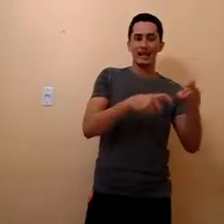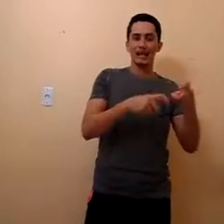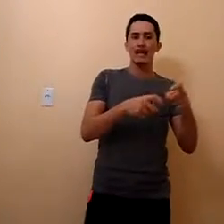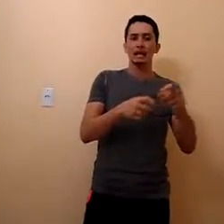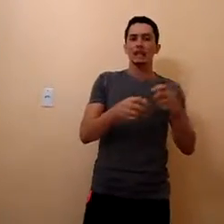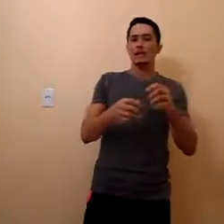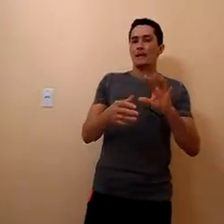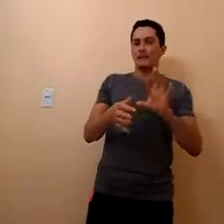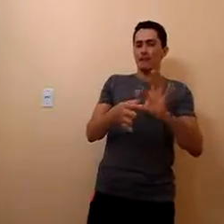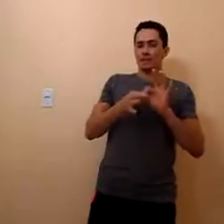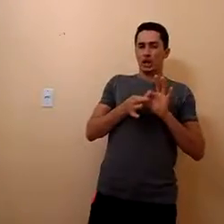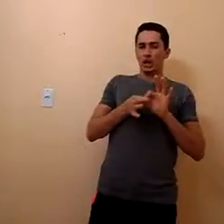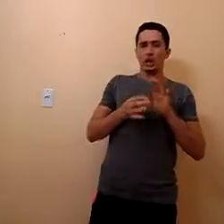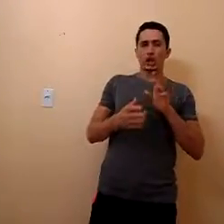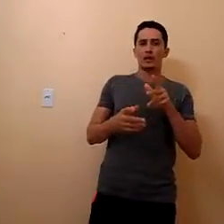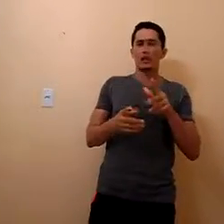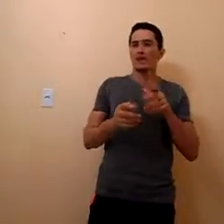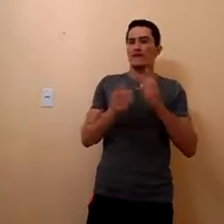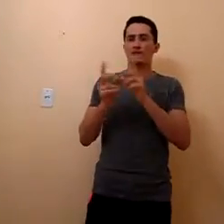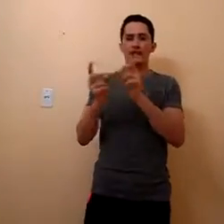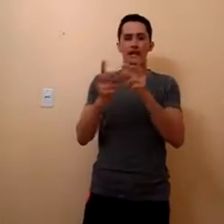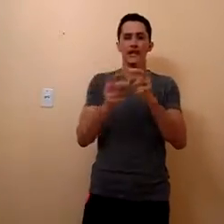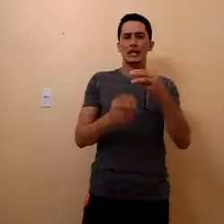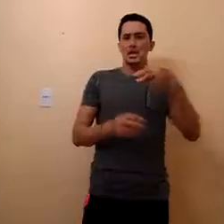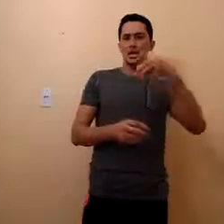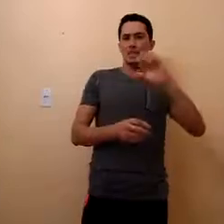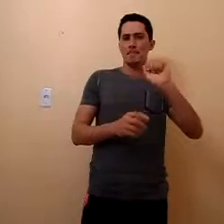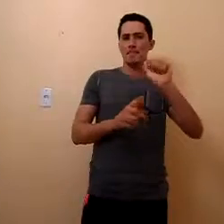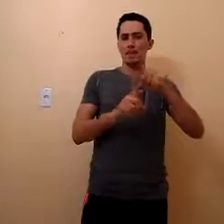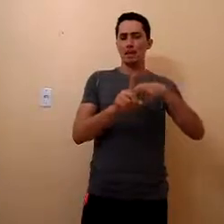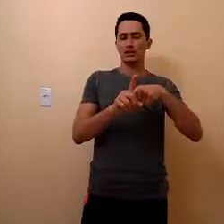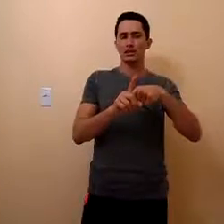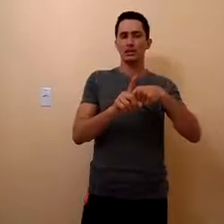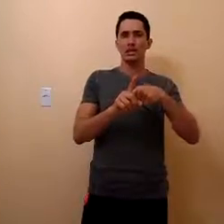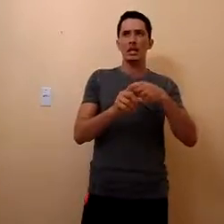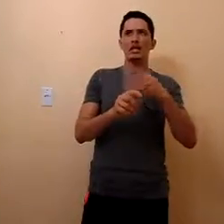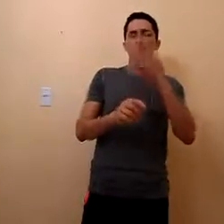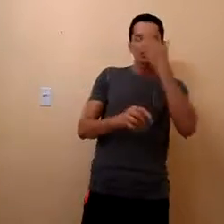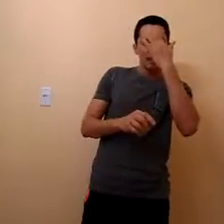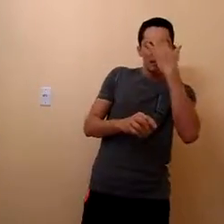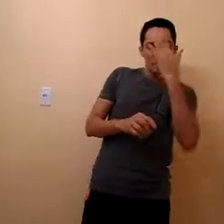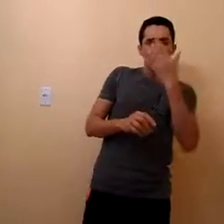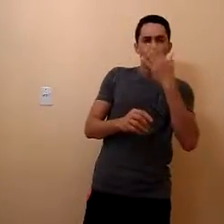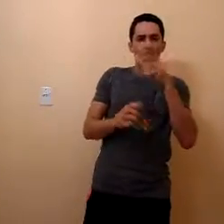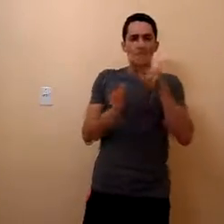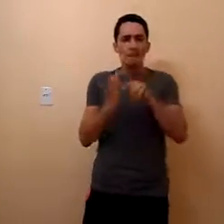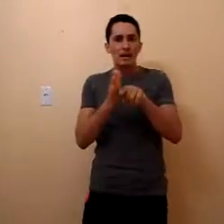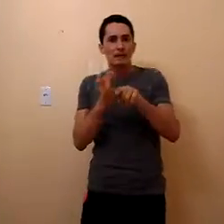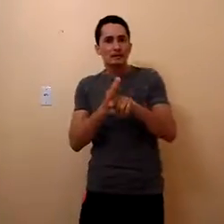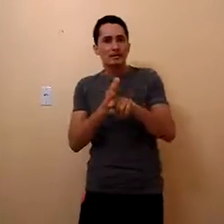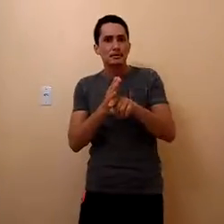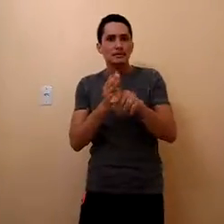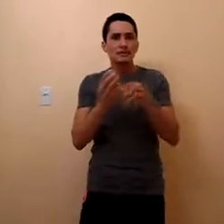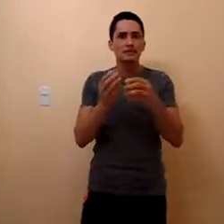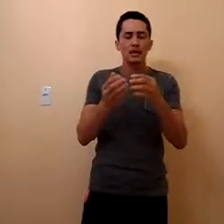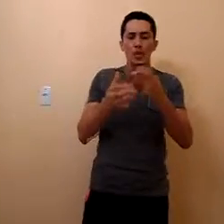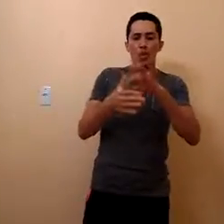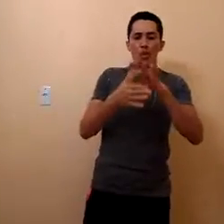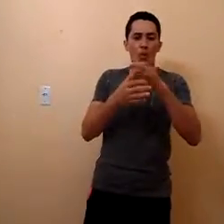exportações de unidades da BRF em março. Foi depois dos desdobramentos da Operação Carne Fraca. Segundo a Polícia